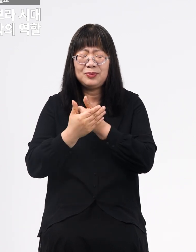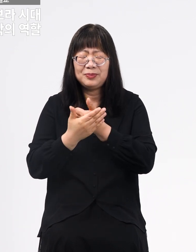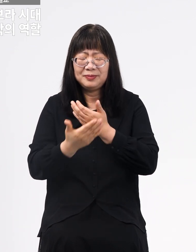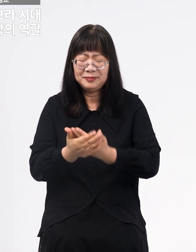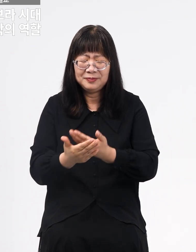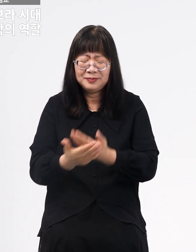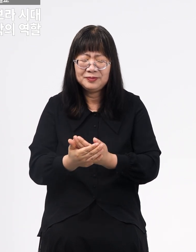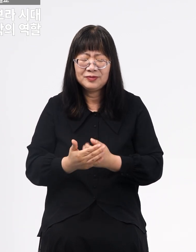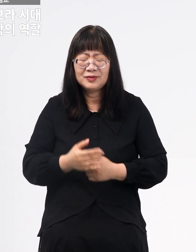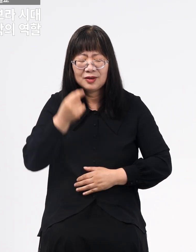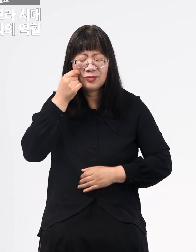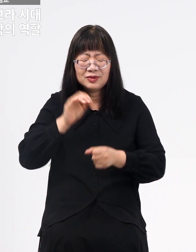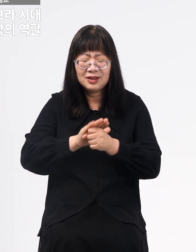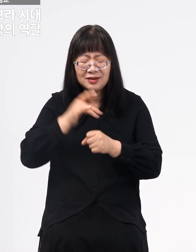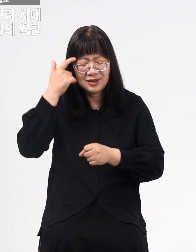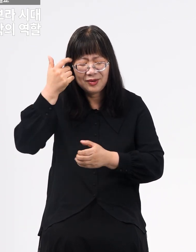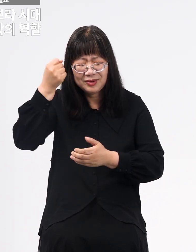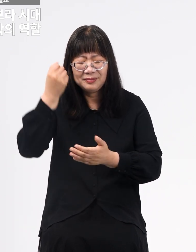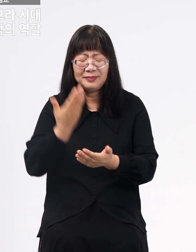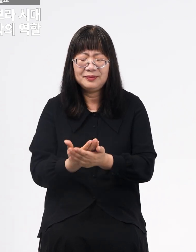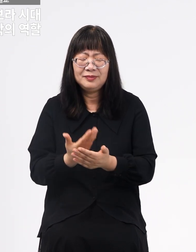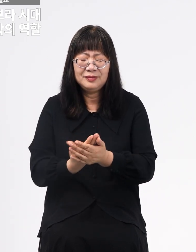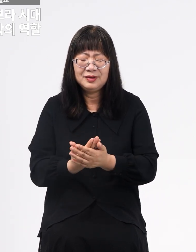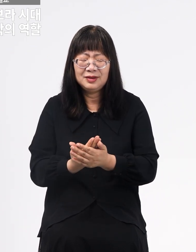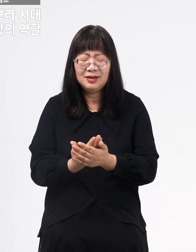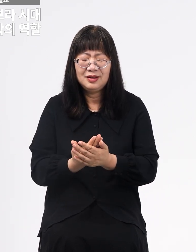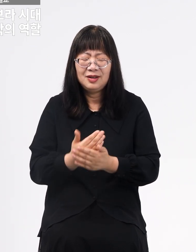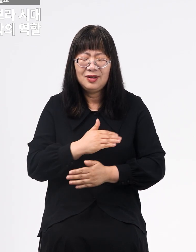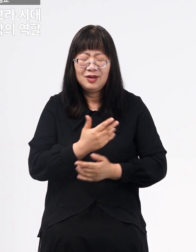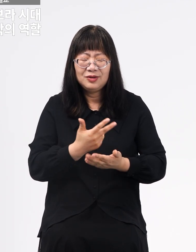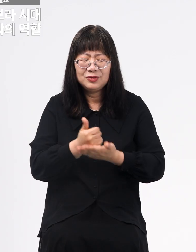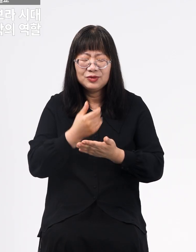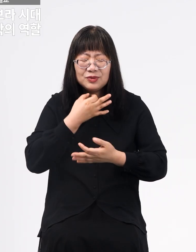도와주시옵소서. 불쌍히 여겨주시옵소서. 우리 한번 주여